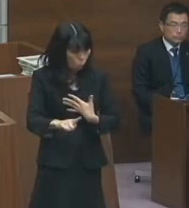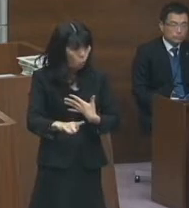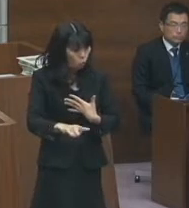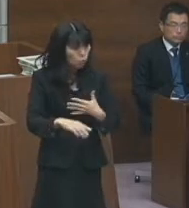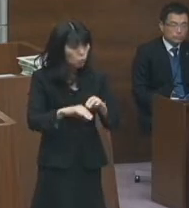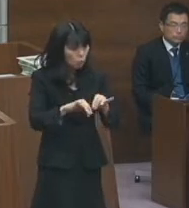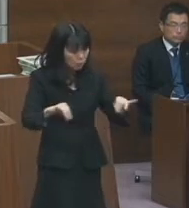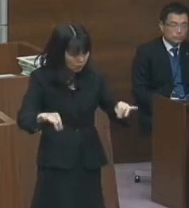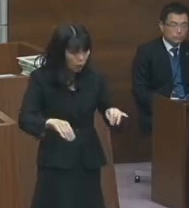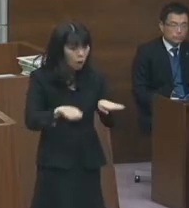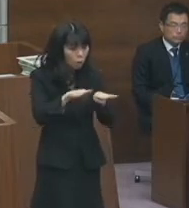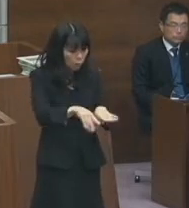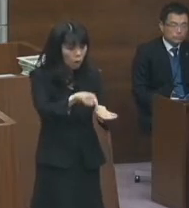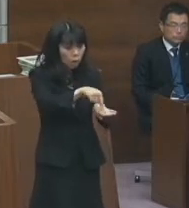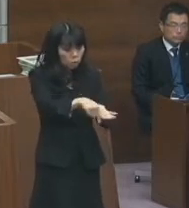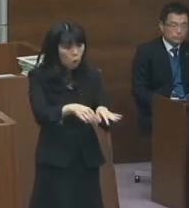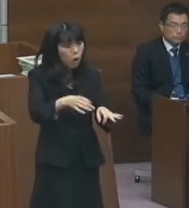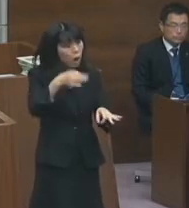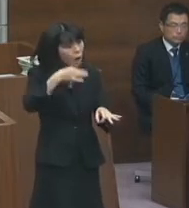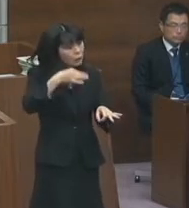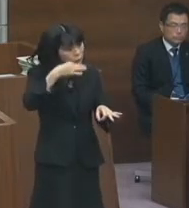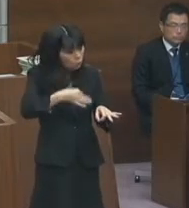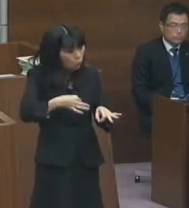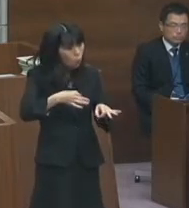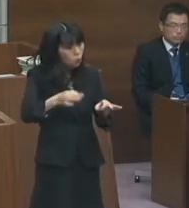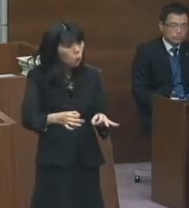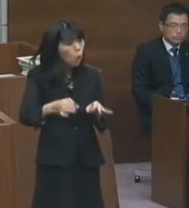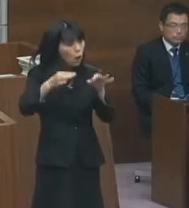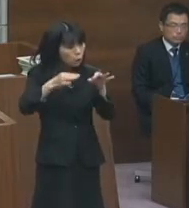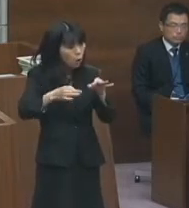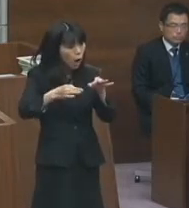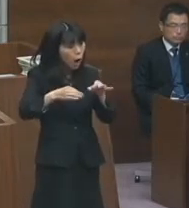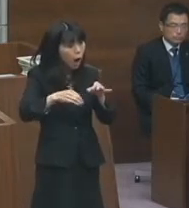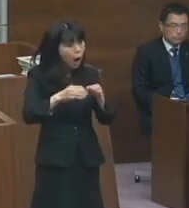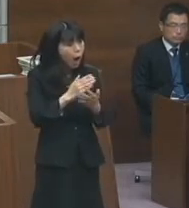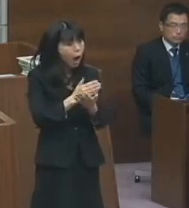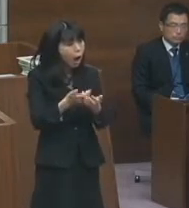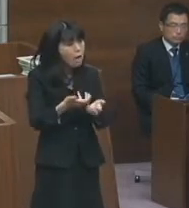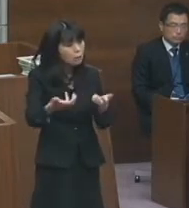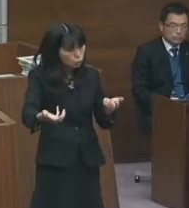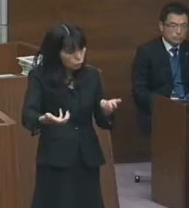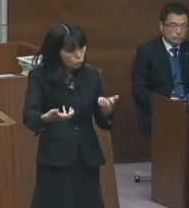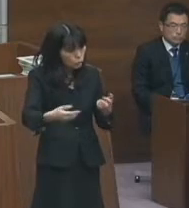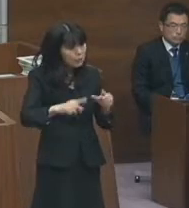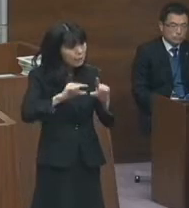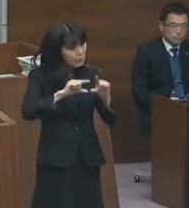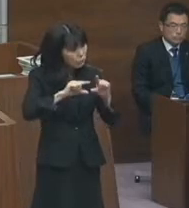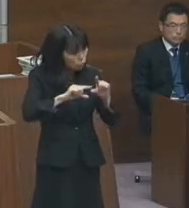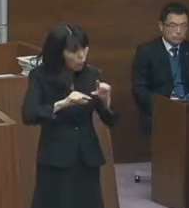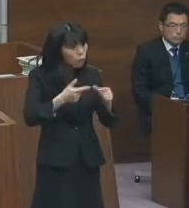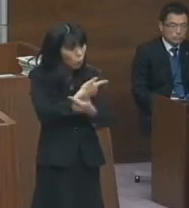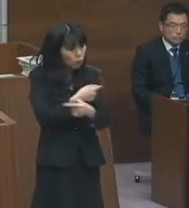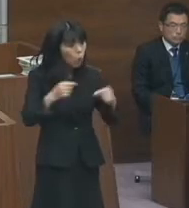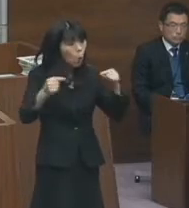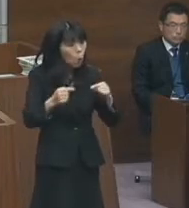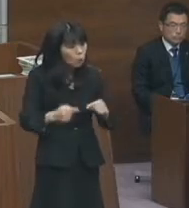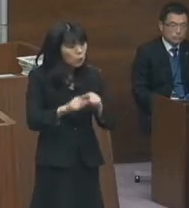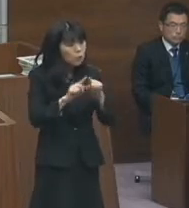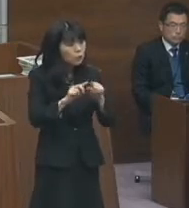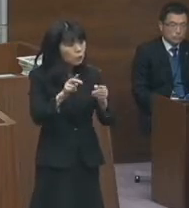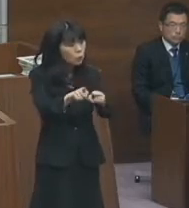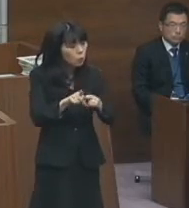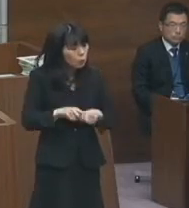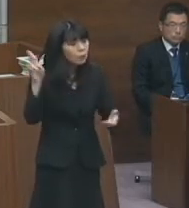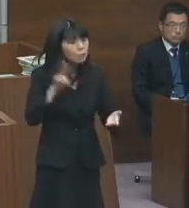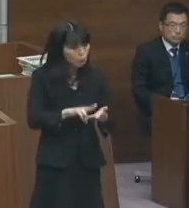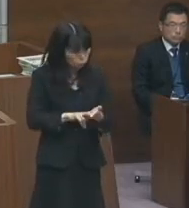による価値の増加分についての配分比率は両者の交渉で決定するものとの考